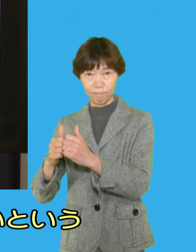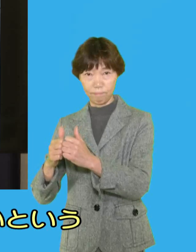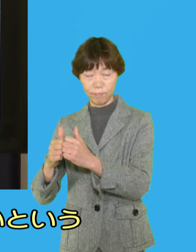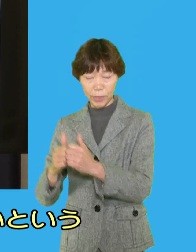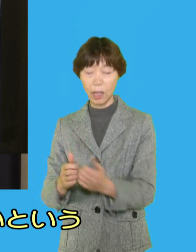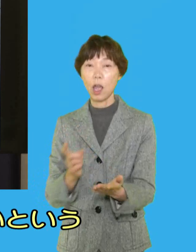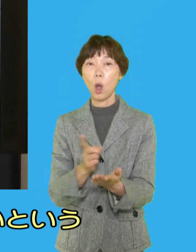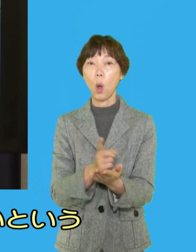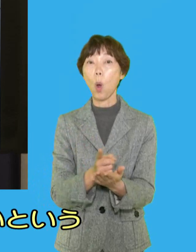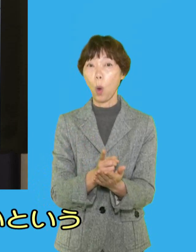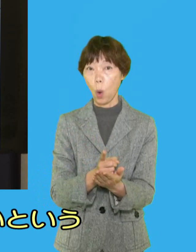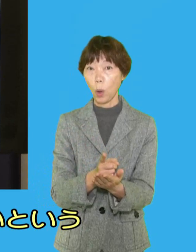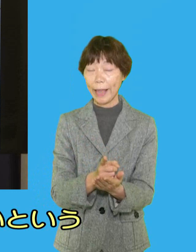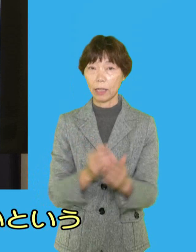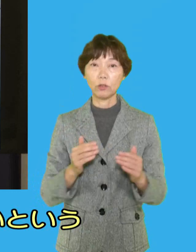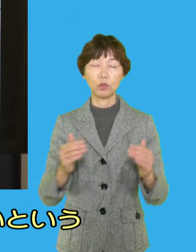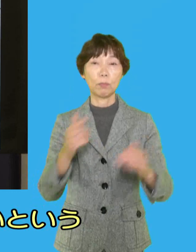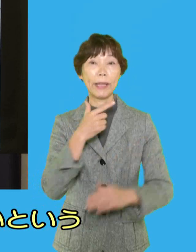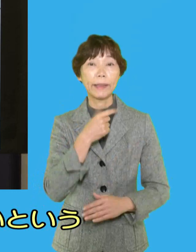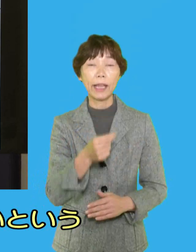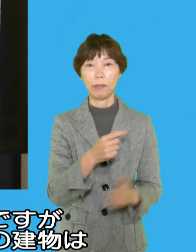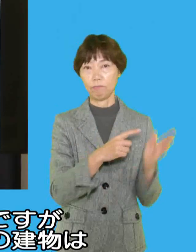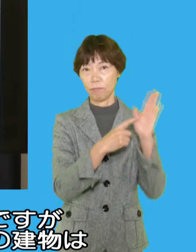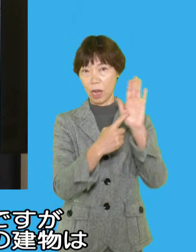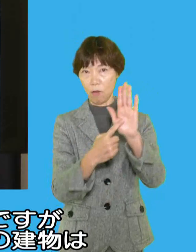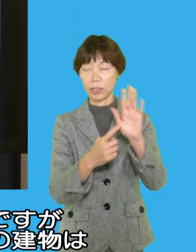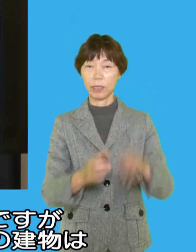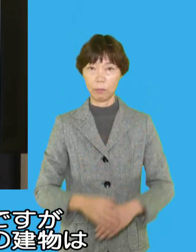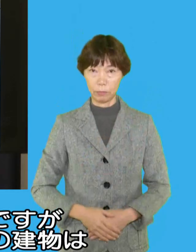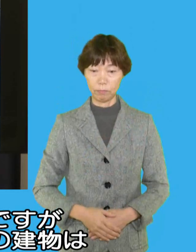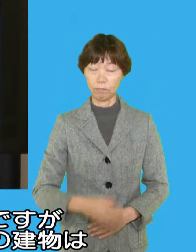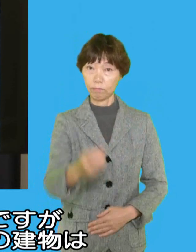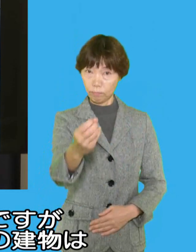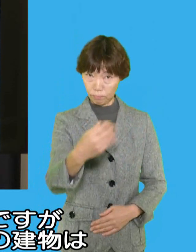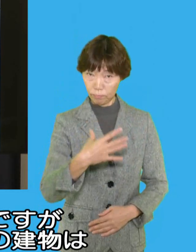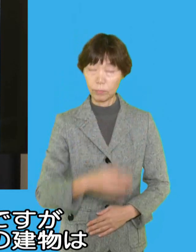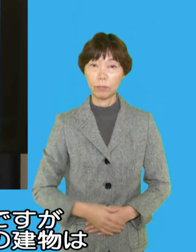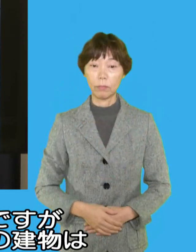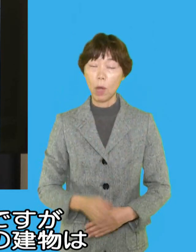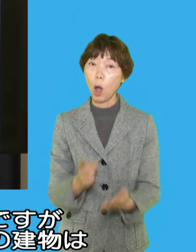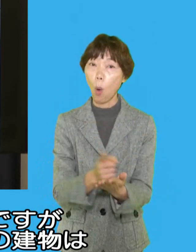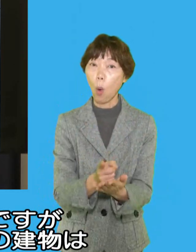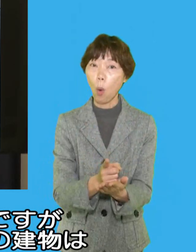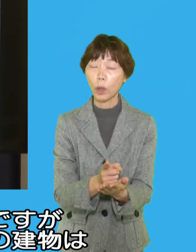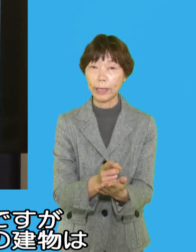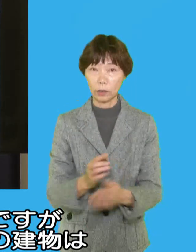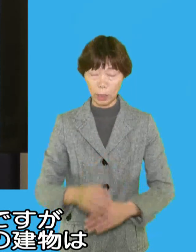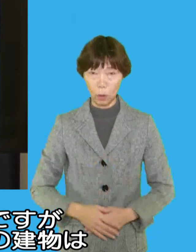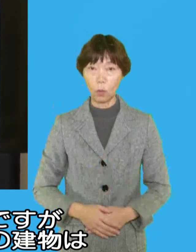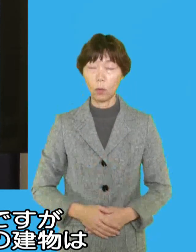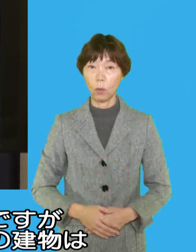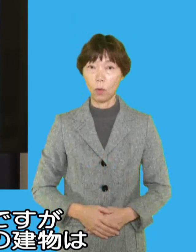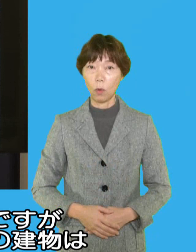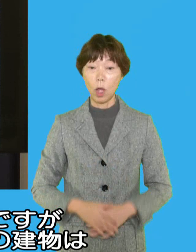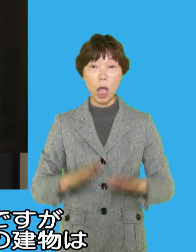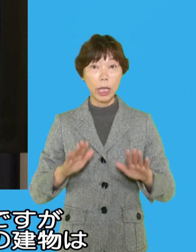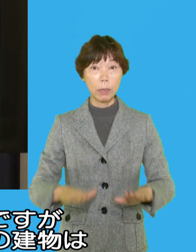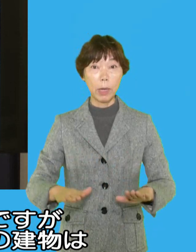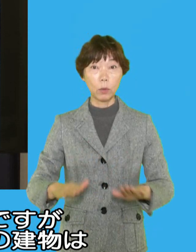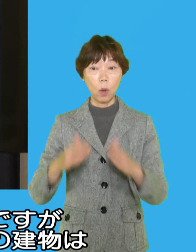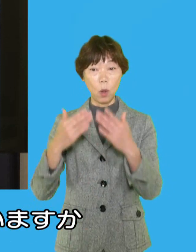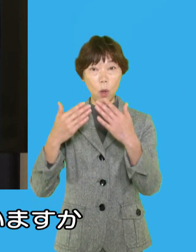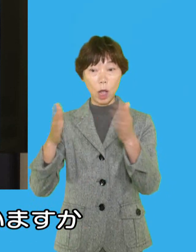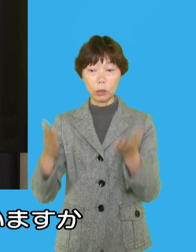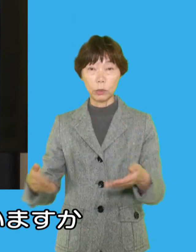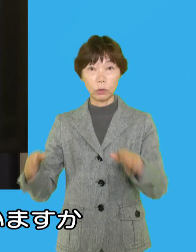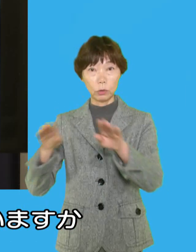いなという思いを表しています。 方向ということですけれども、となりますと今の博物館の建物は